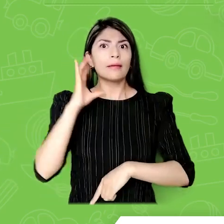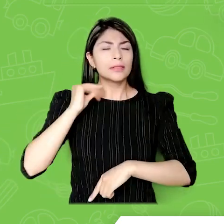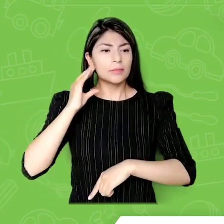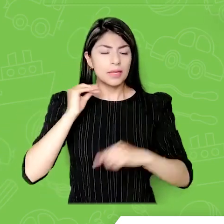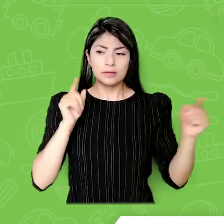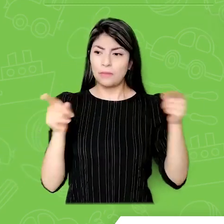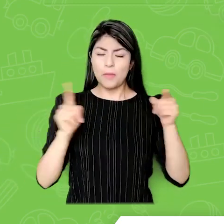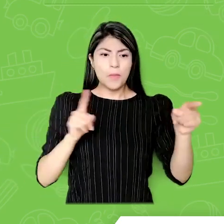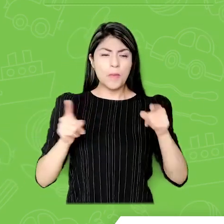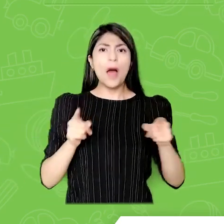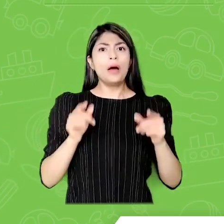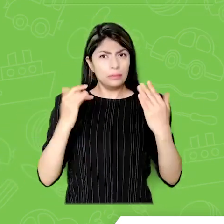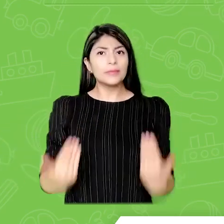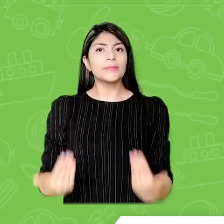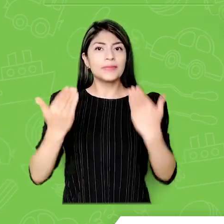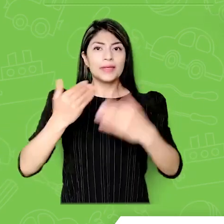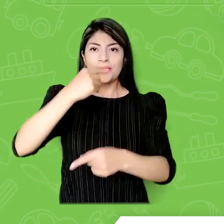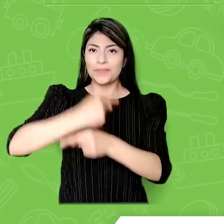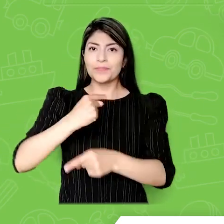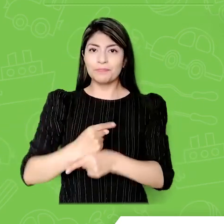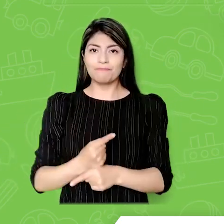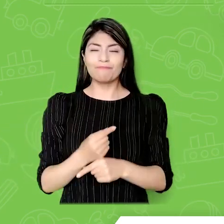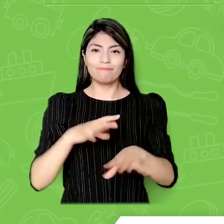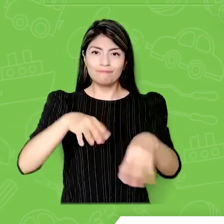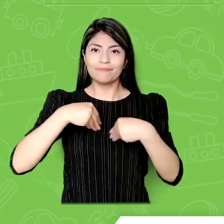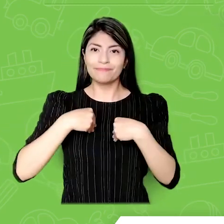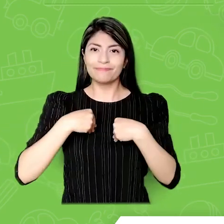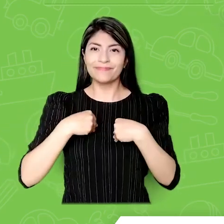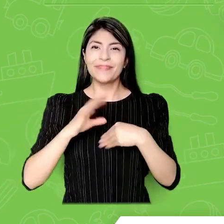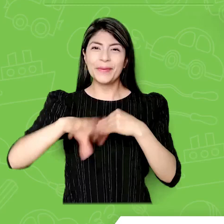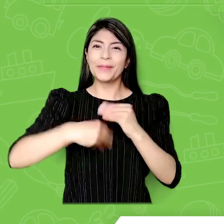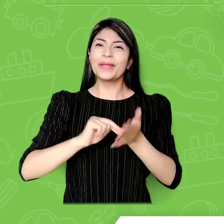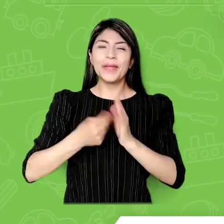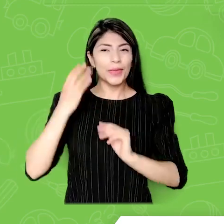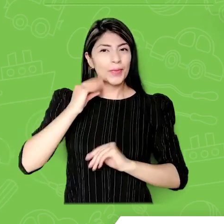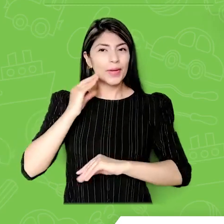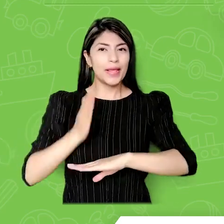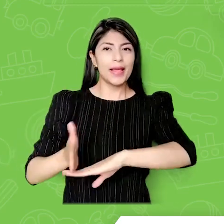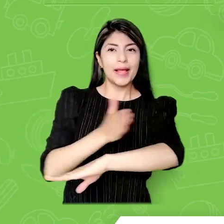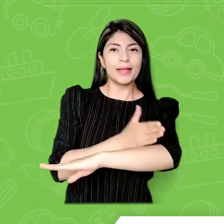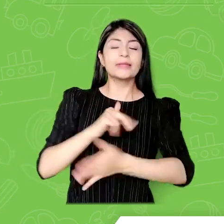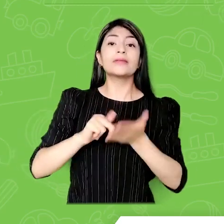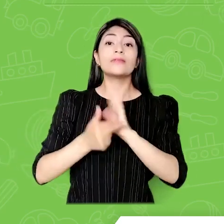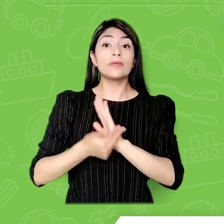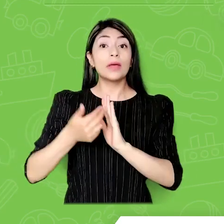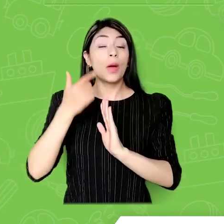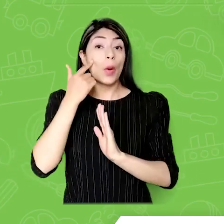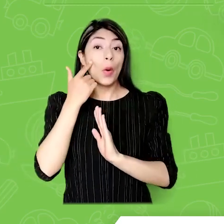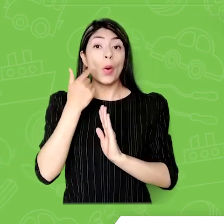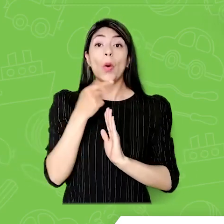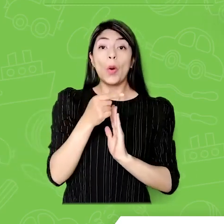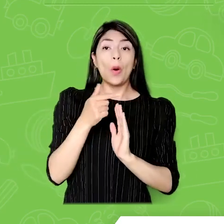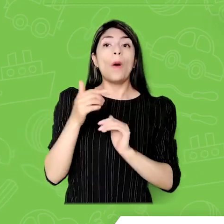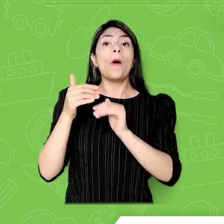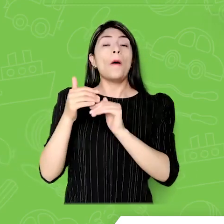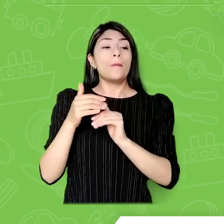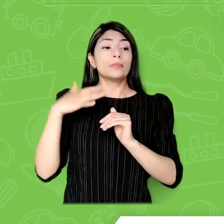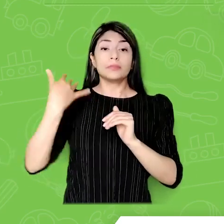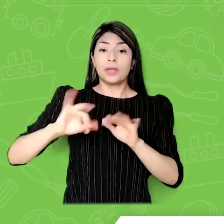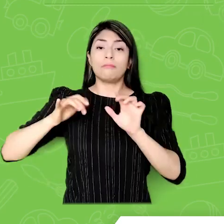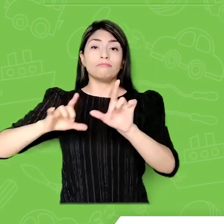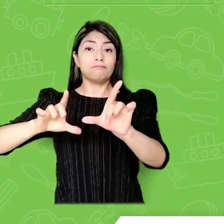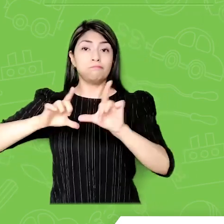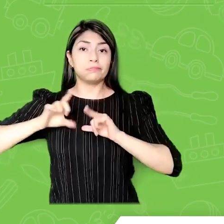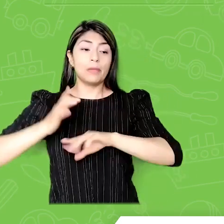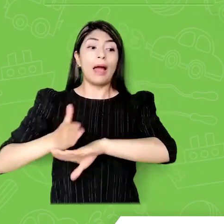todo caso, el valor asignado a la experiencia previa será menor a aquella experiencia posterior a la obtención del respectivo